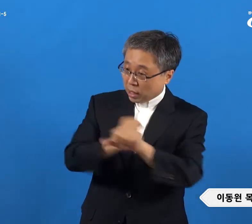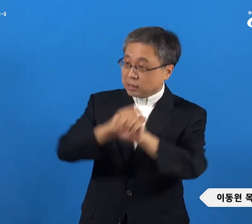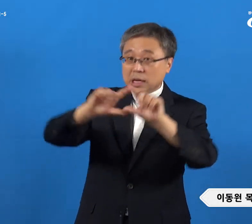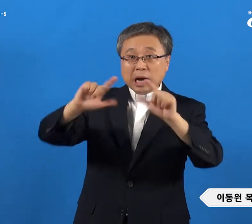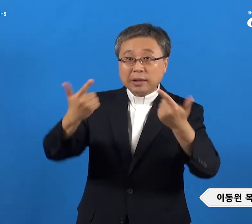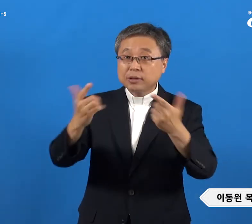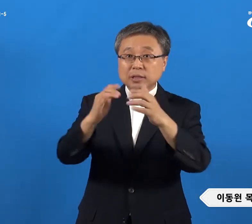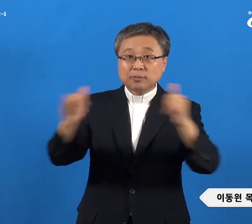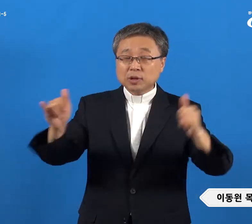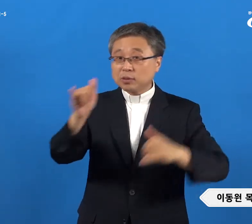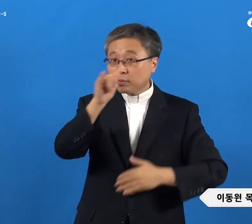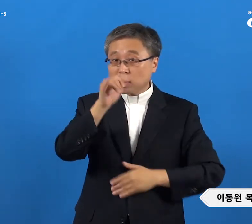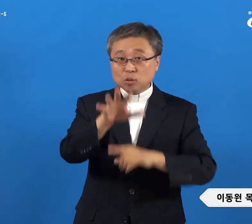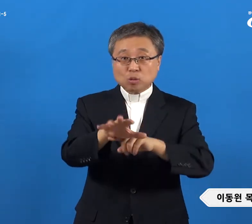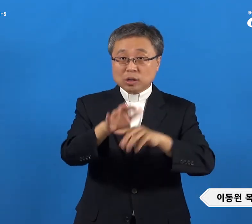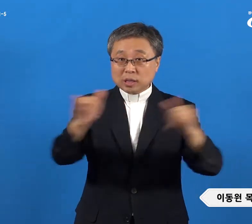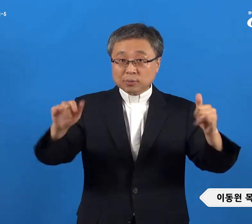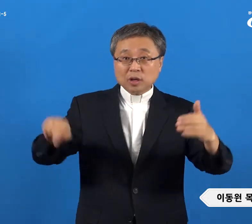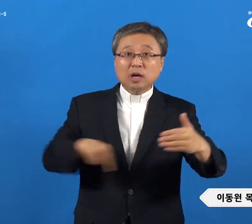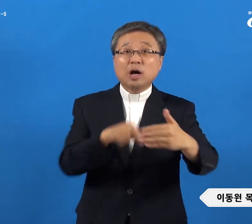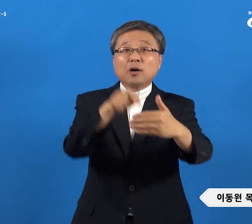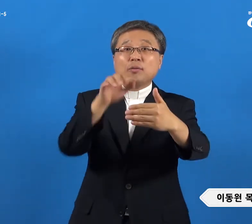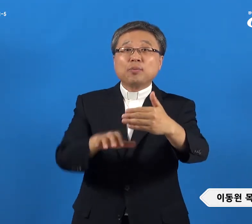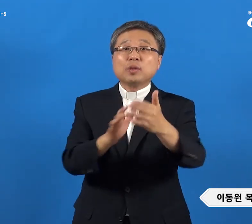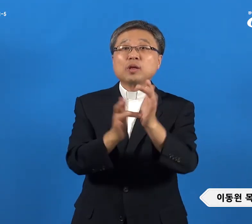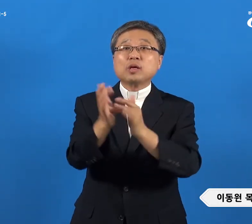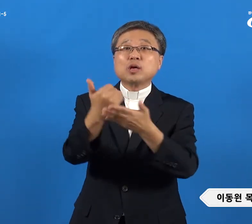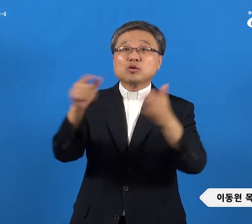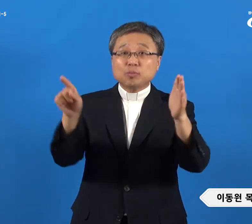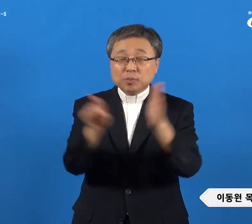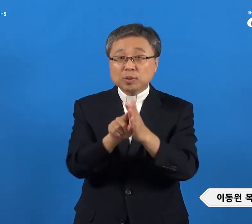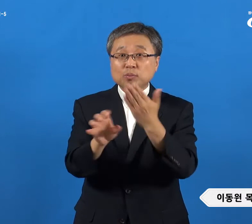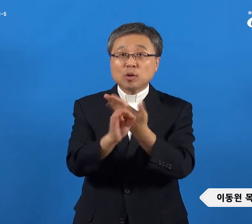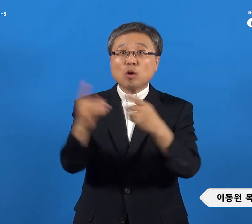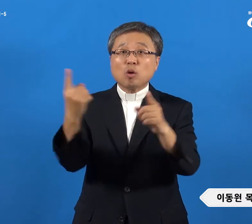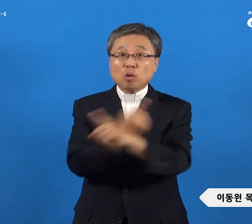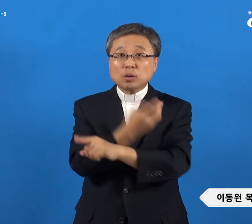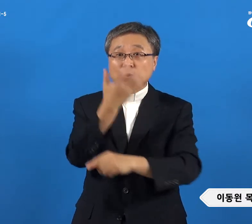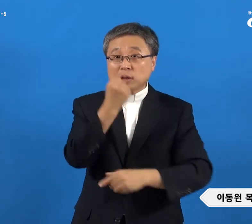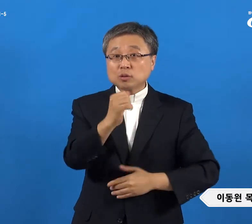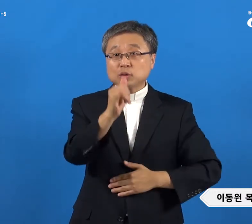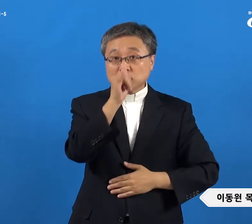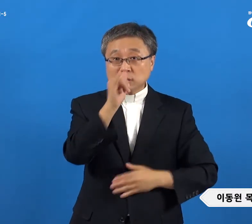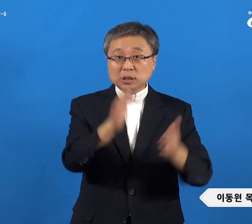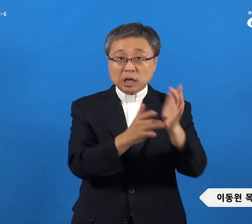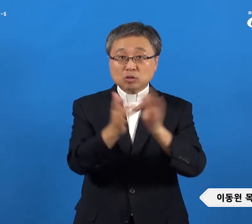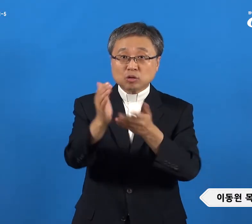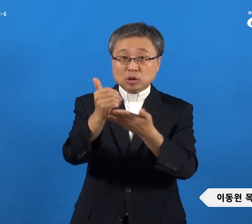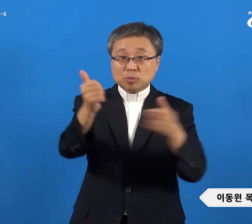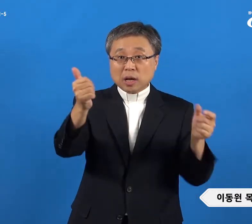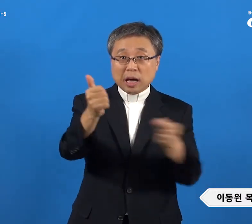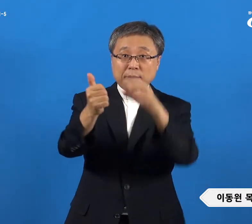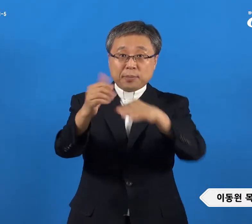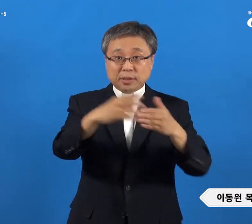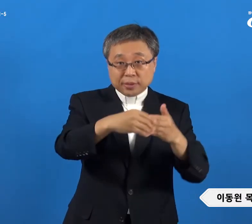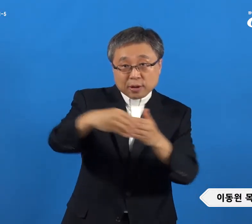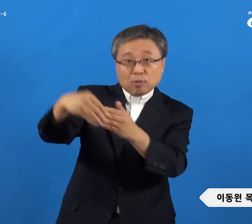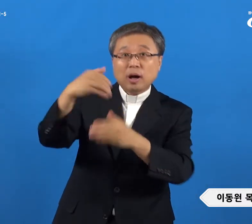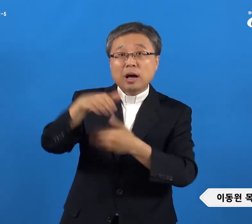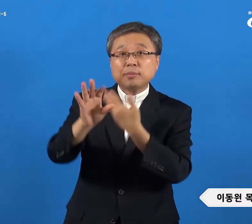사람들이 있었어요. 동네 사람들 가운데 예수 믿으면 고침받을 수 있어. 예수님 앞에만 데리고 가면 이 사람